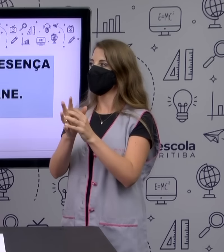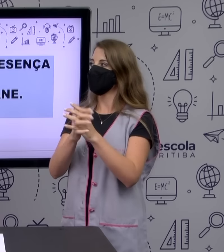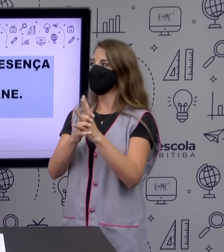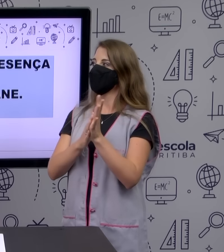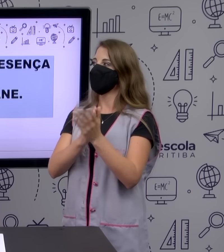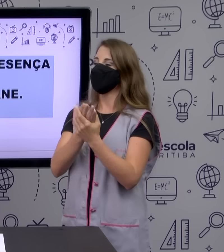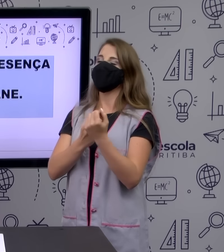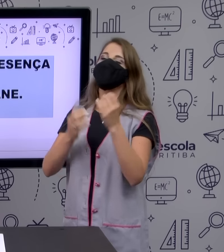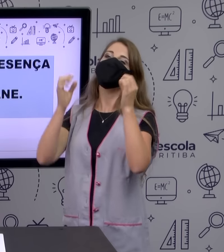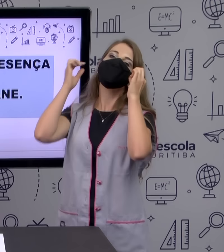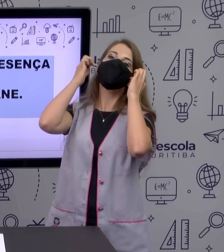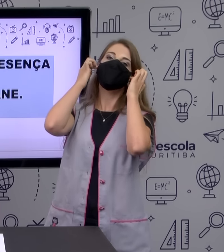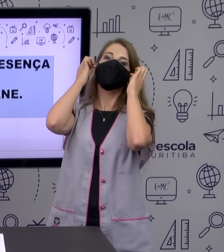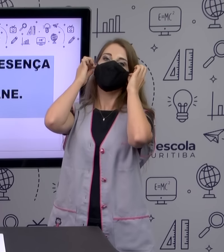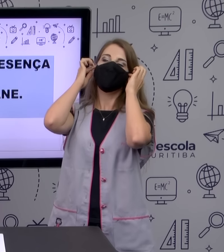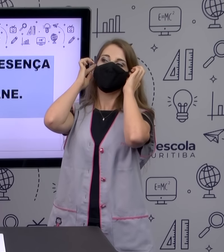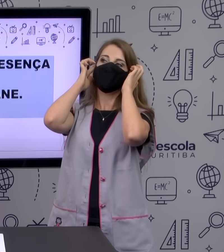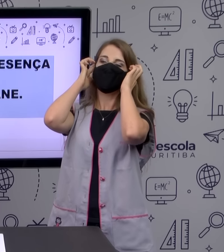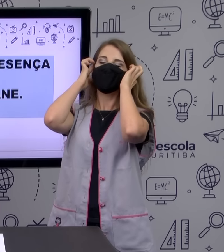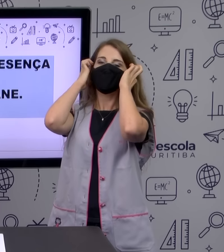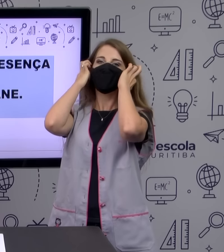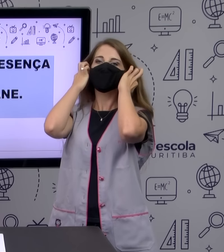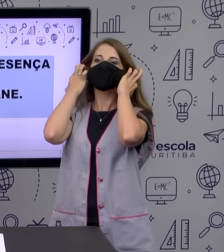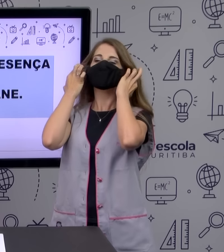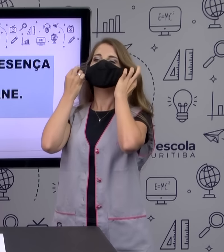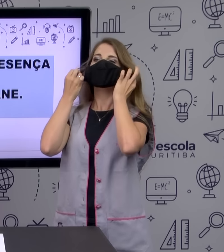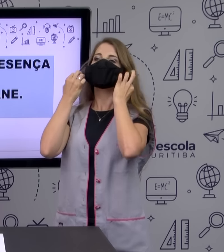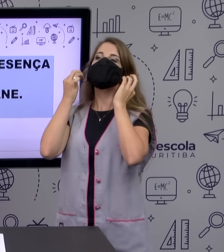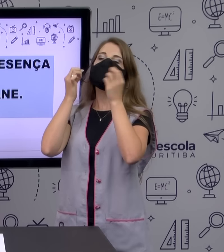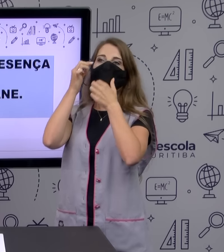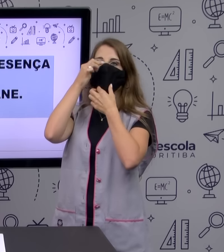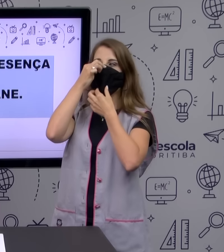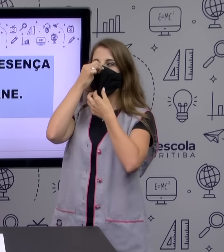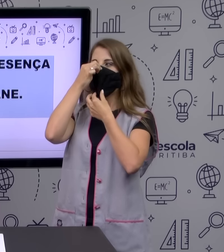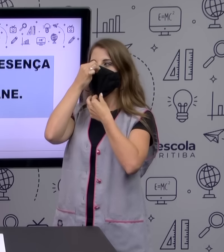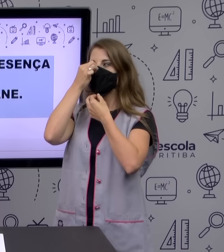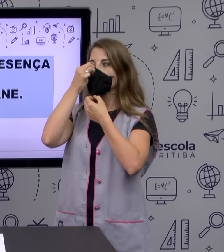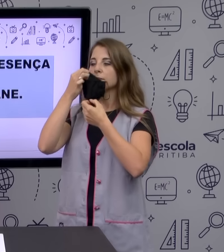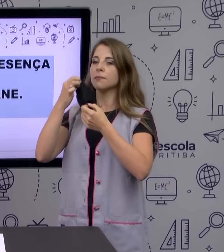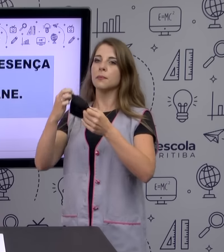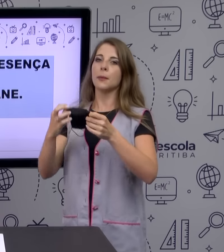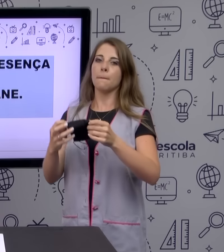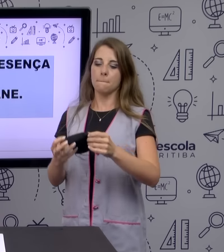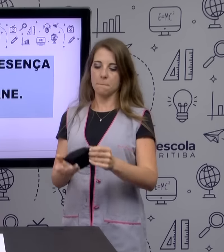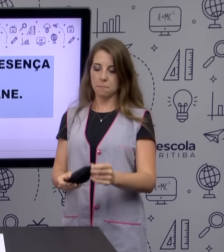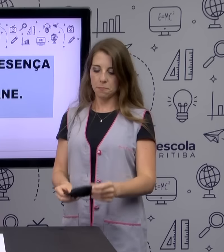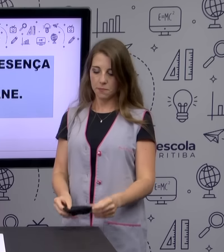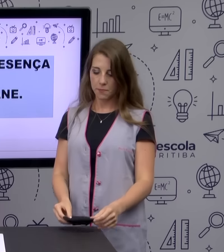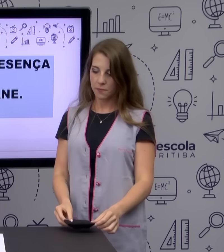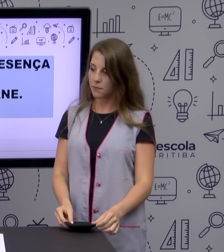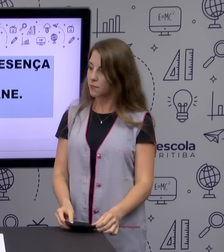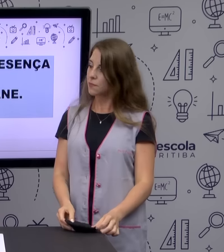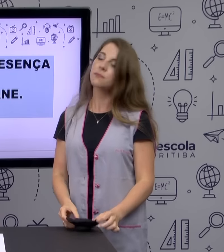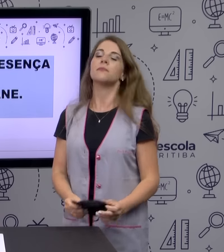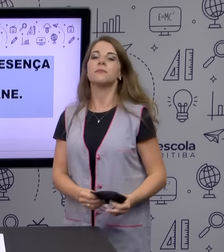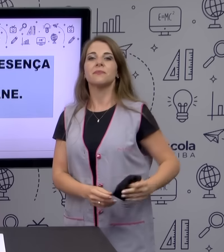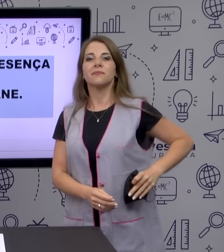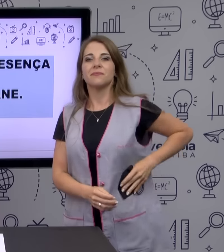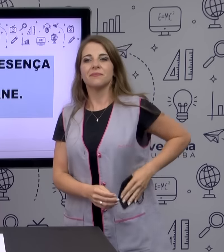as máscaras com cuidado e dobra com a parte interna, não é? E a gente guarda, né?